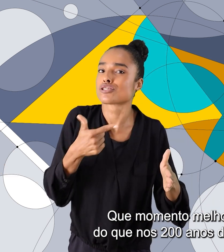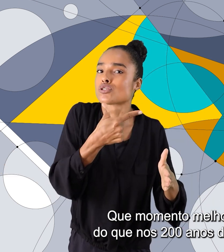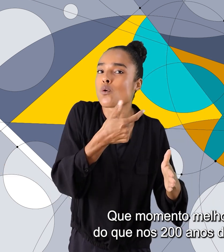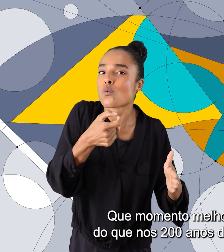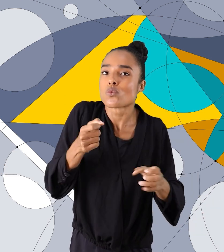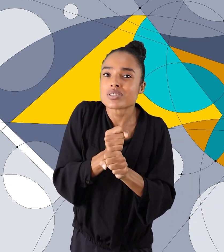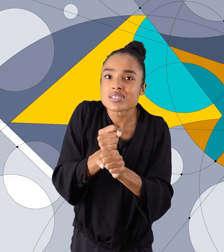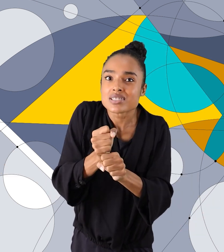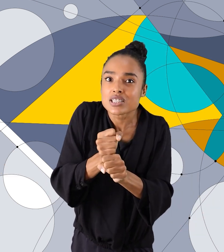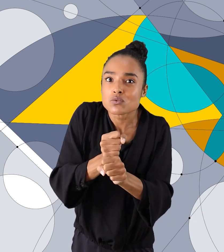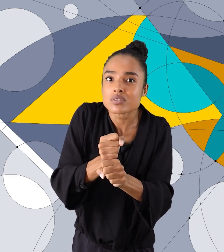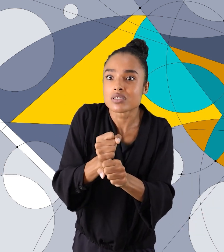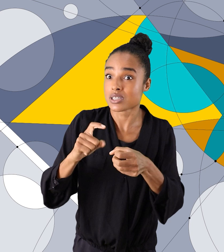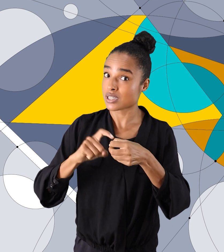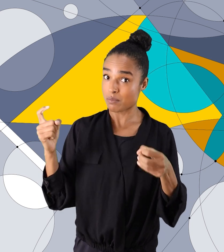da independência?